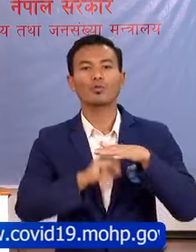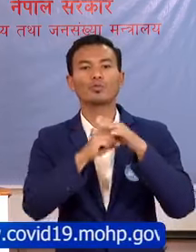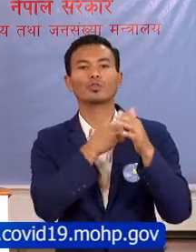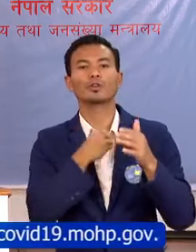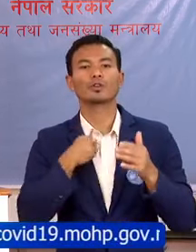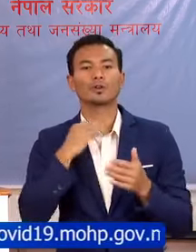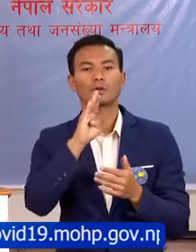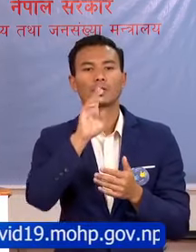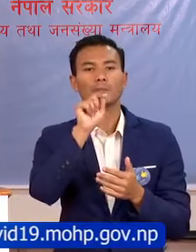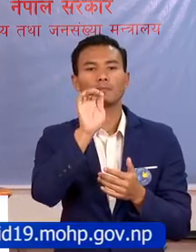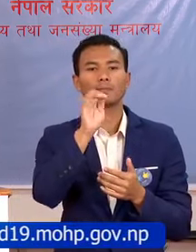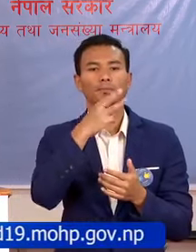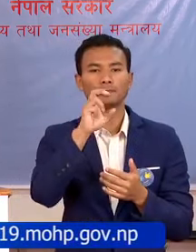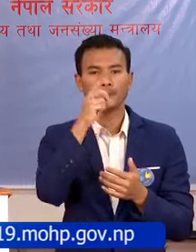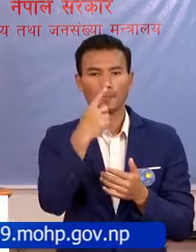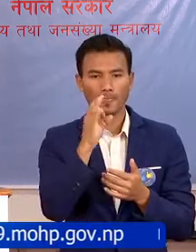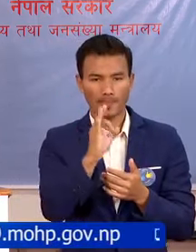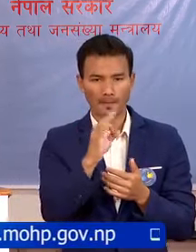प्रकास